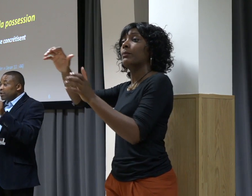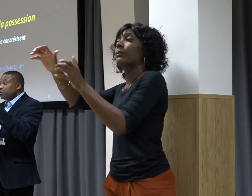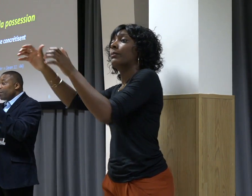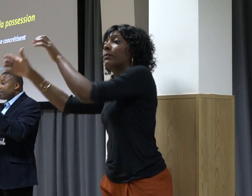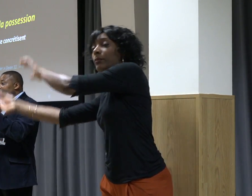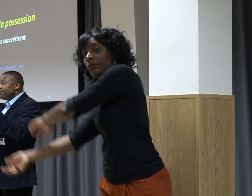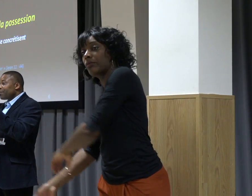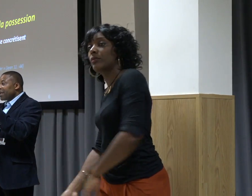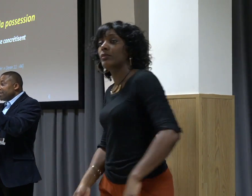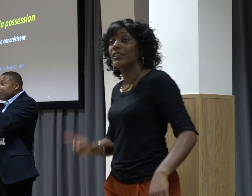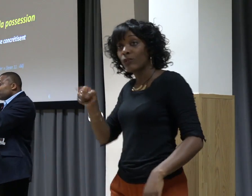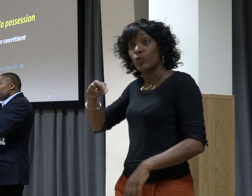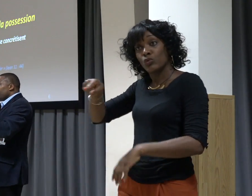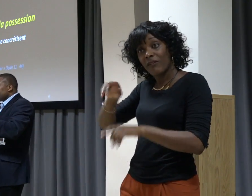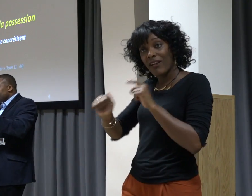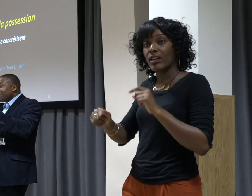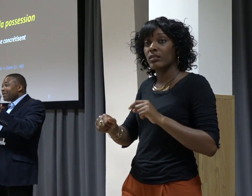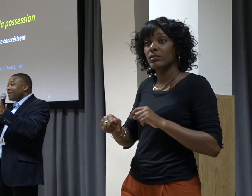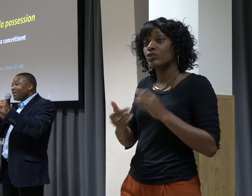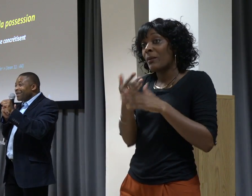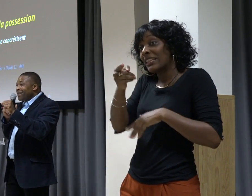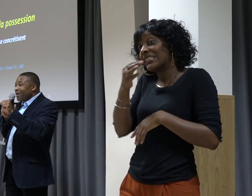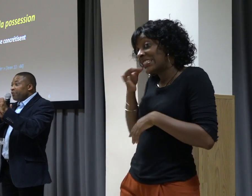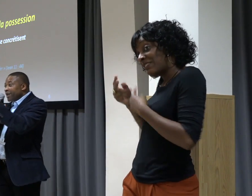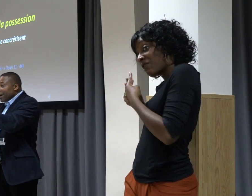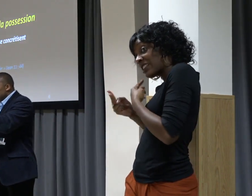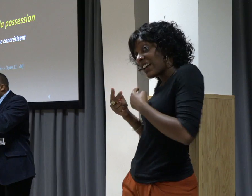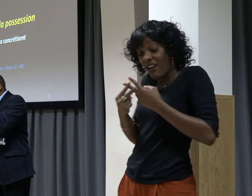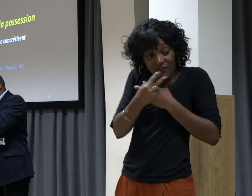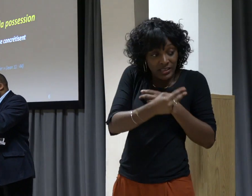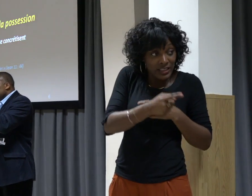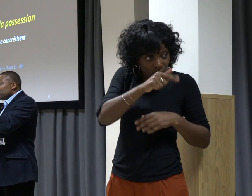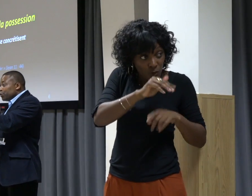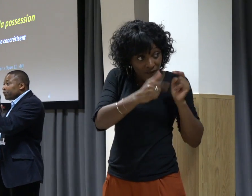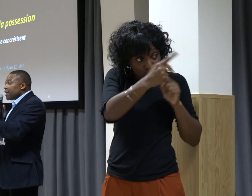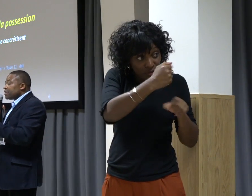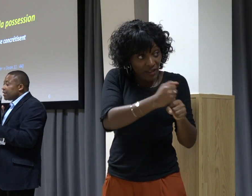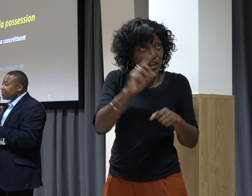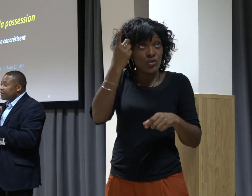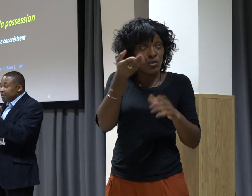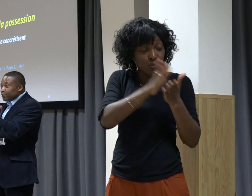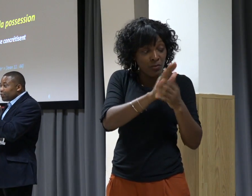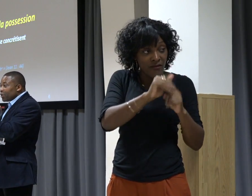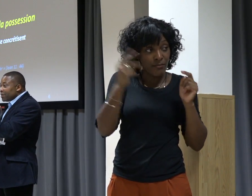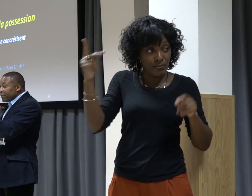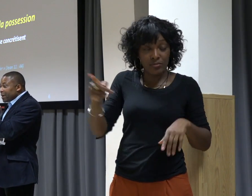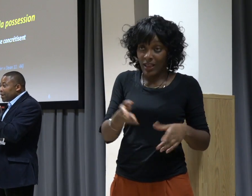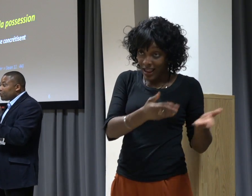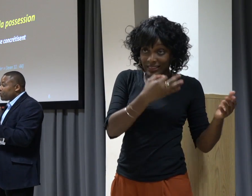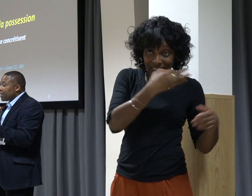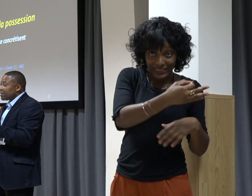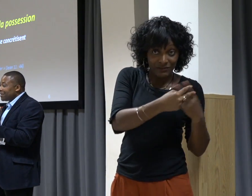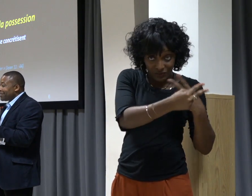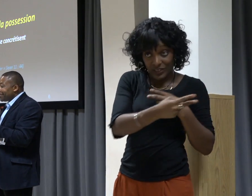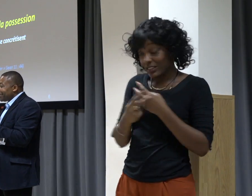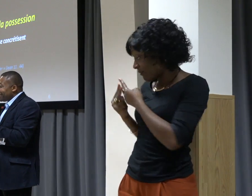Alors, ce matin, dites à votre voisin, faites ta part, Dieu fera la sienne. Dites à votre voisin, faites ta part, Dieu